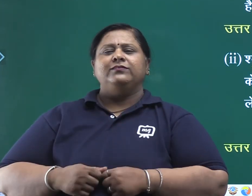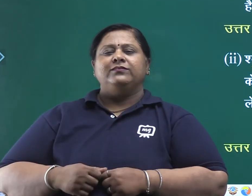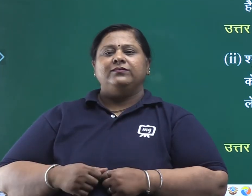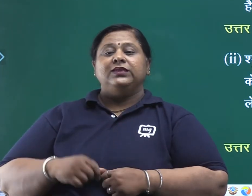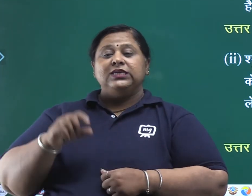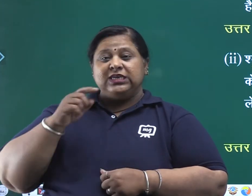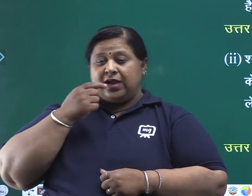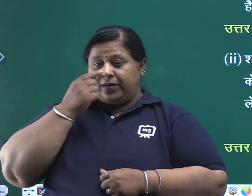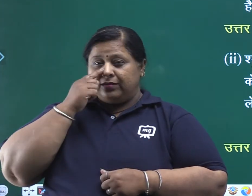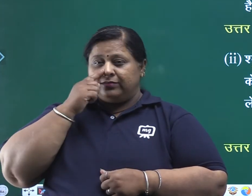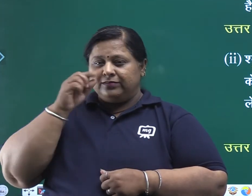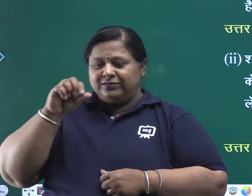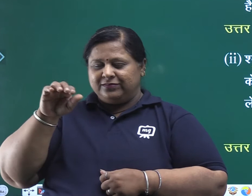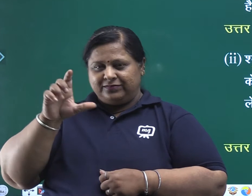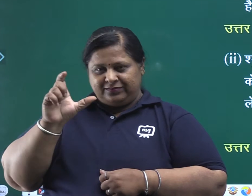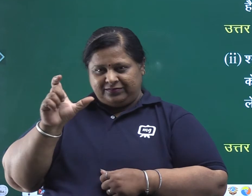श्यामा